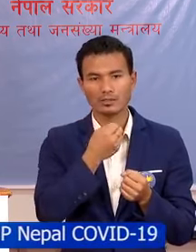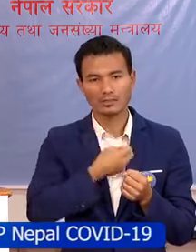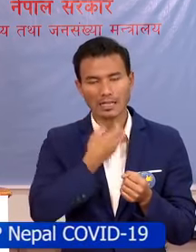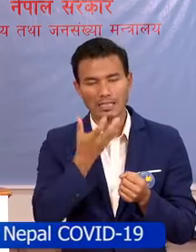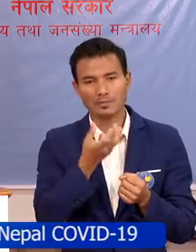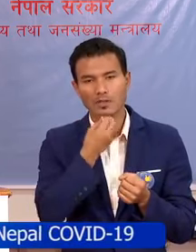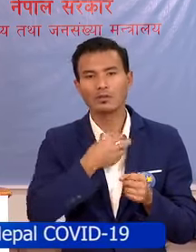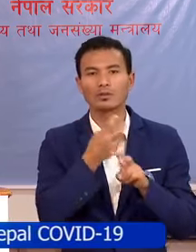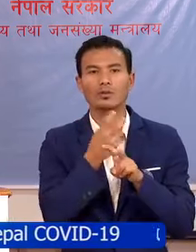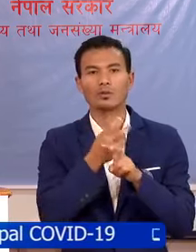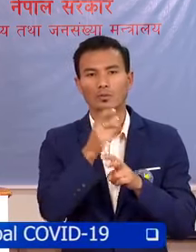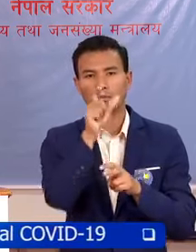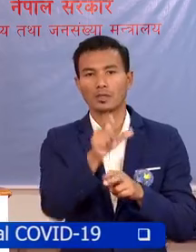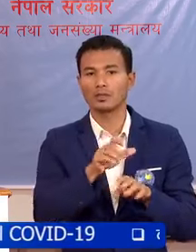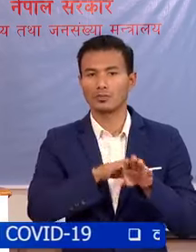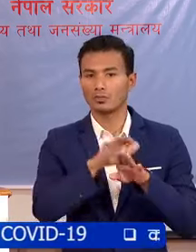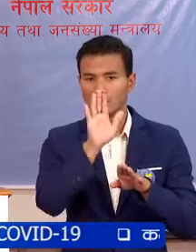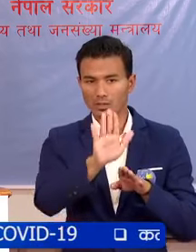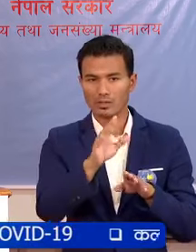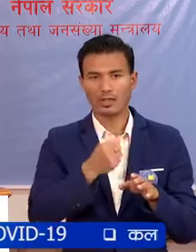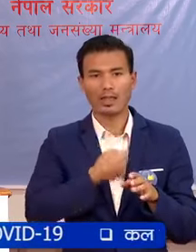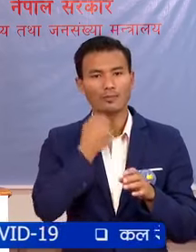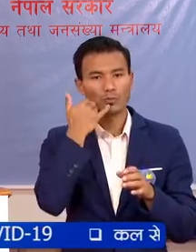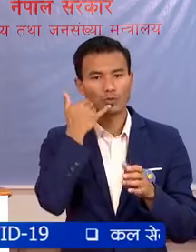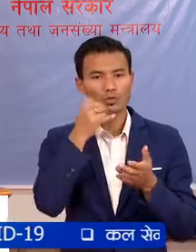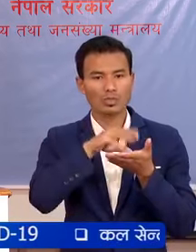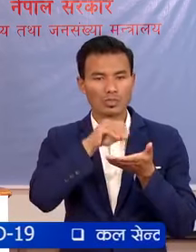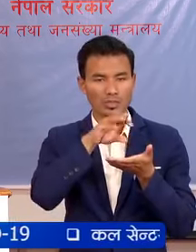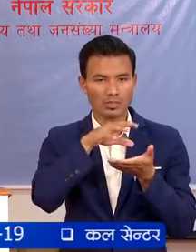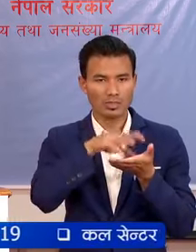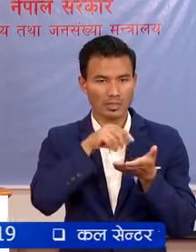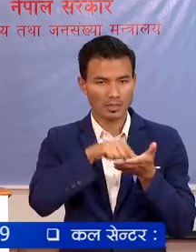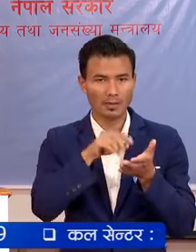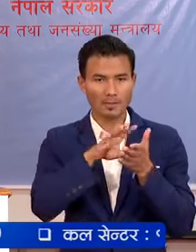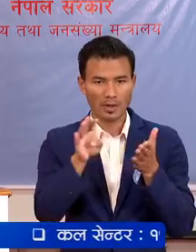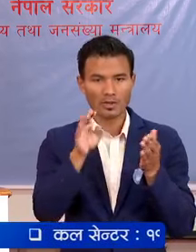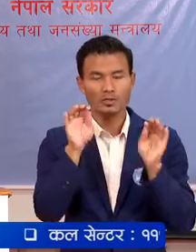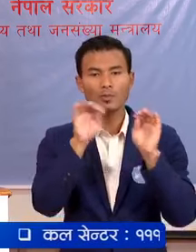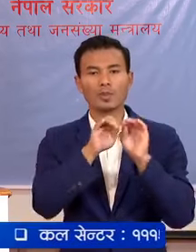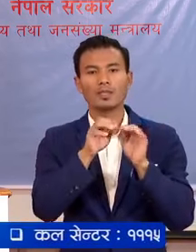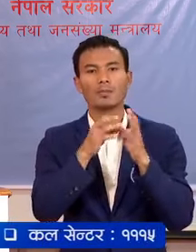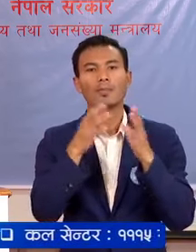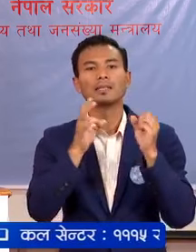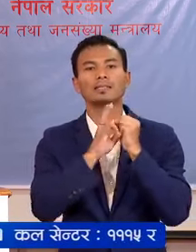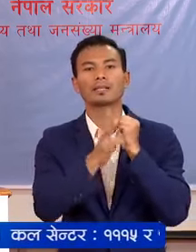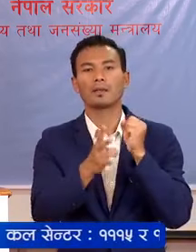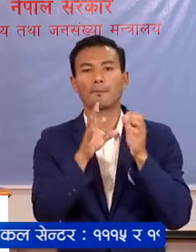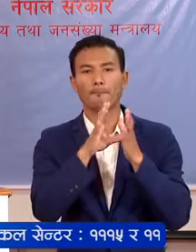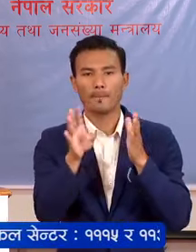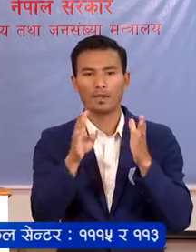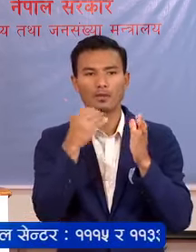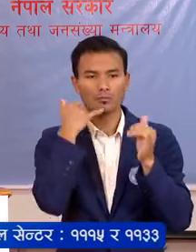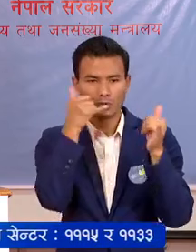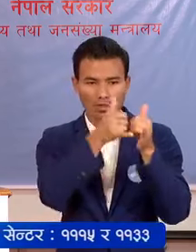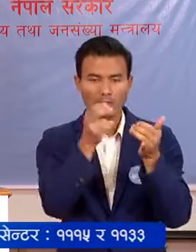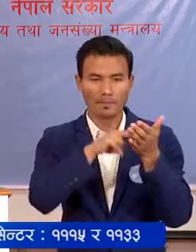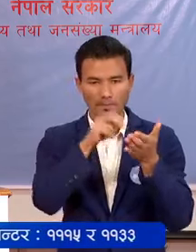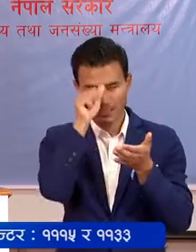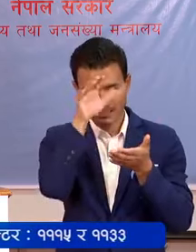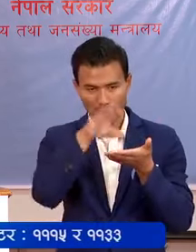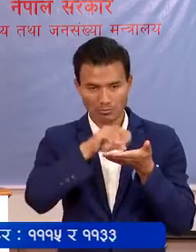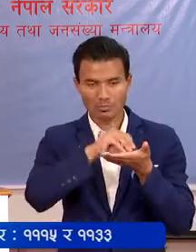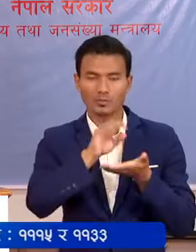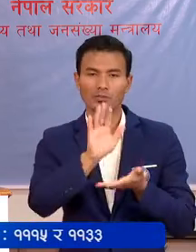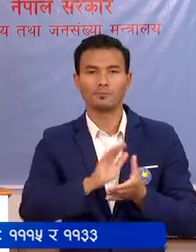समस्या तिस्ता ब्यक्ति हर लाई आमीले आपनो कॉल सेंटर बाट सम्मधित महासाखा बाट ट्रेसिंग गरने कारे गजी रहेका छों